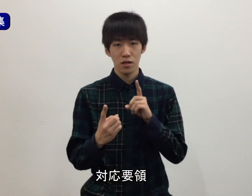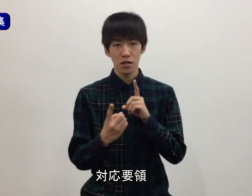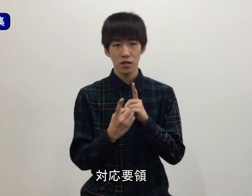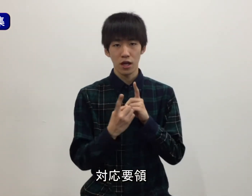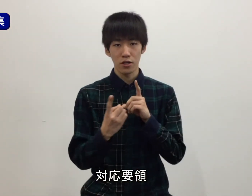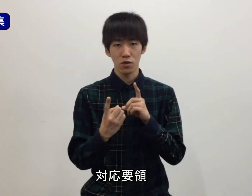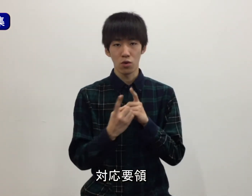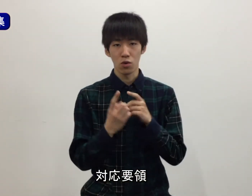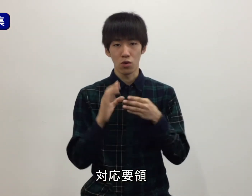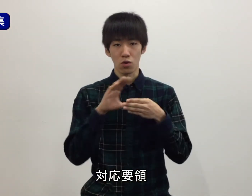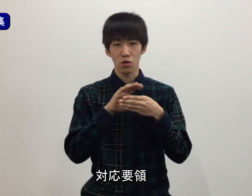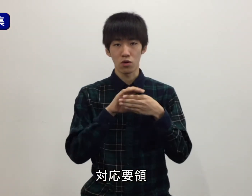大大容量